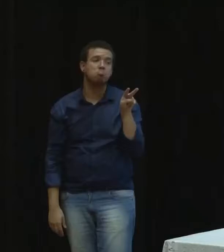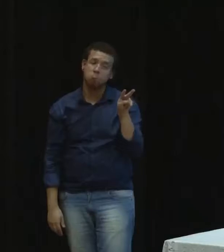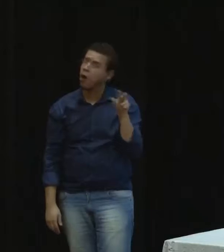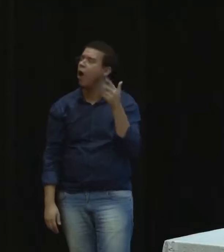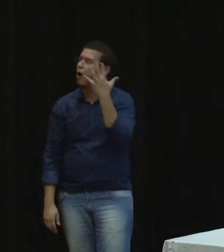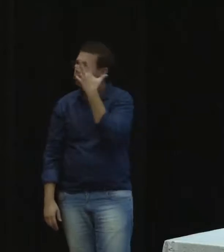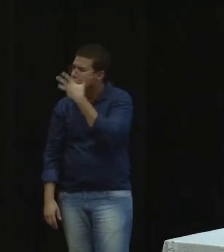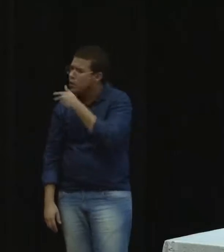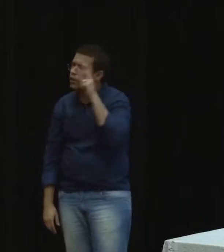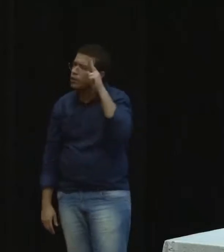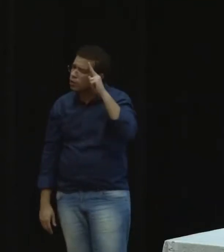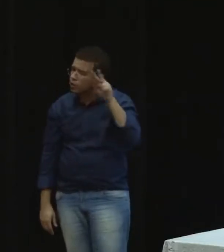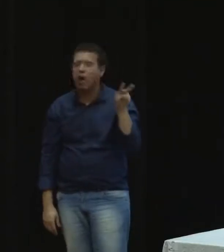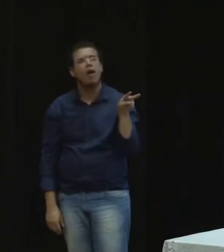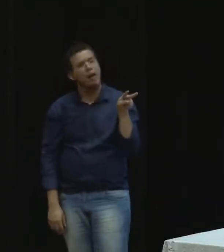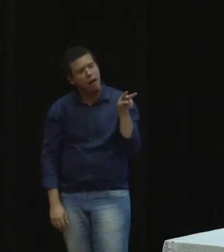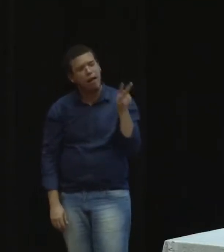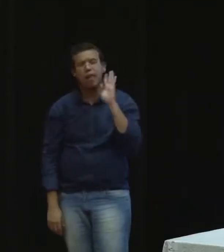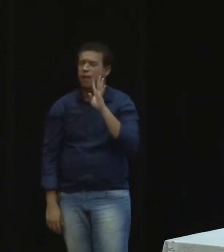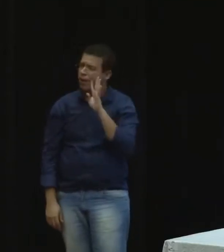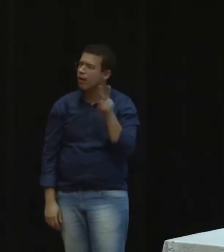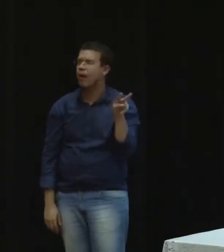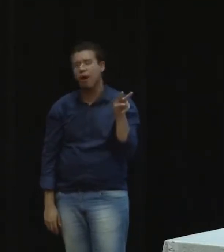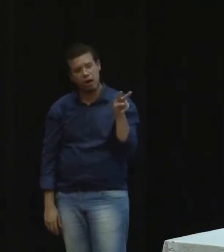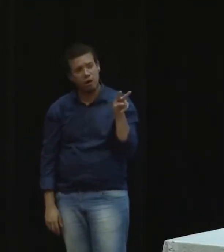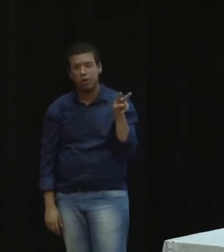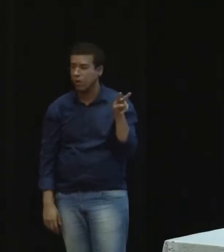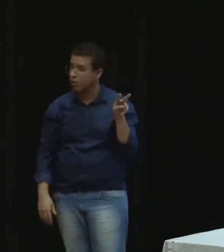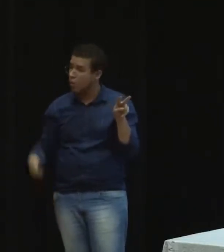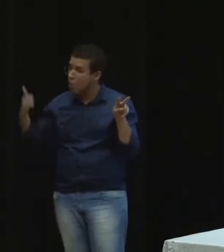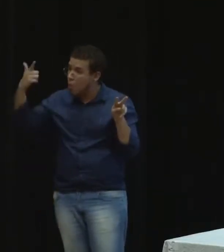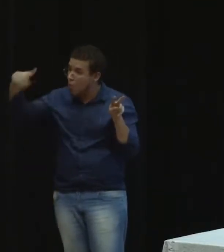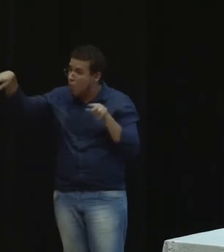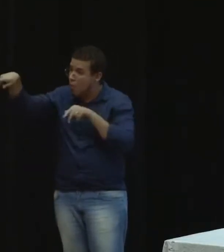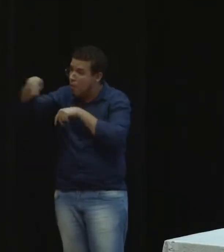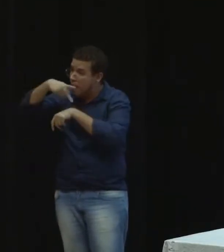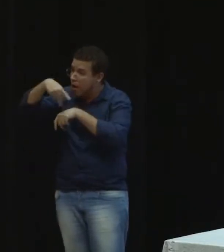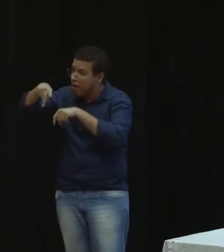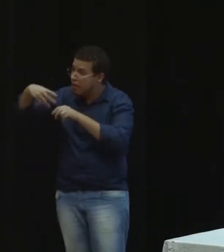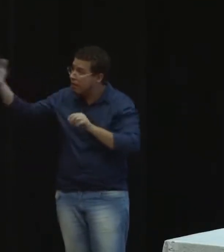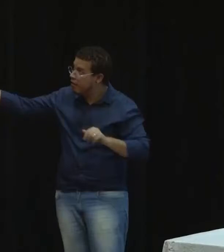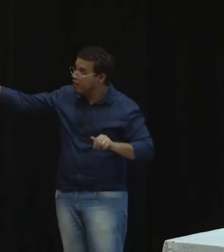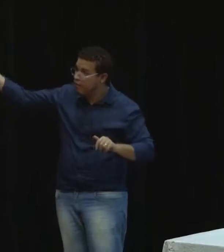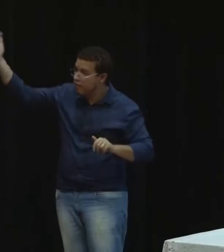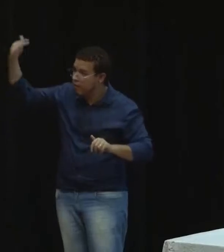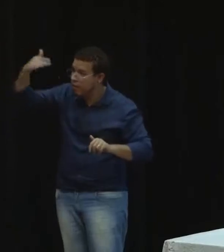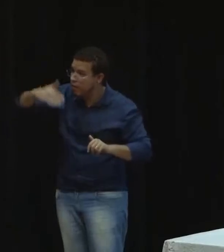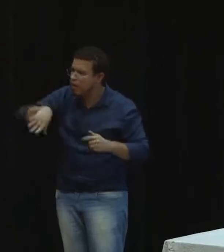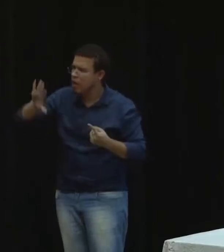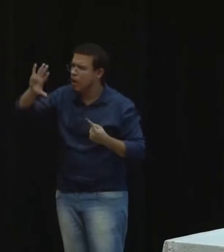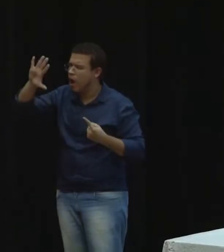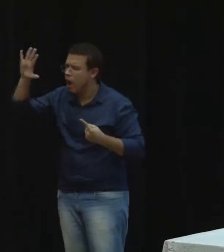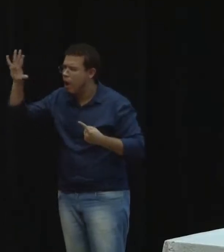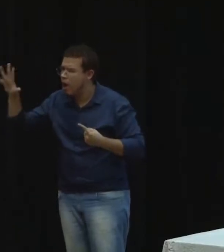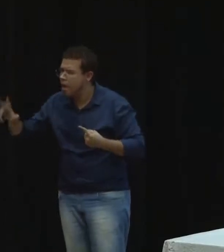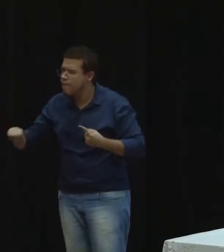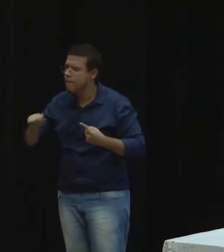histórias, achei muito bonito, gostei das histórias, achei interessantes. Quando pessoas de outros